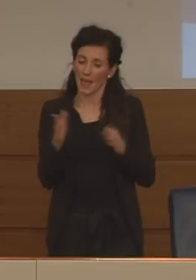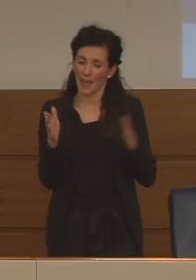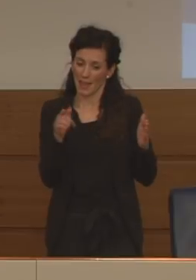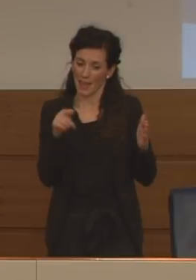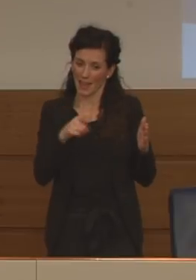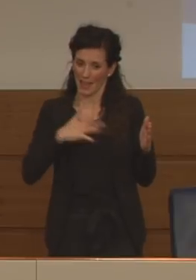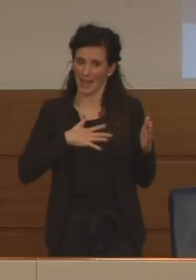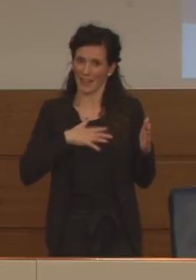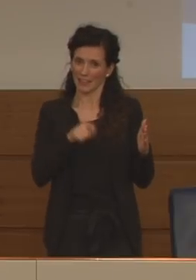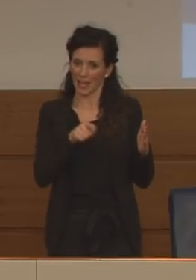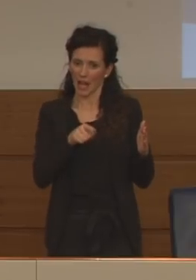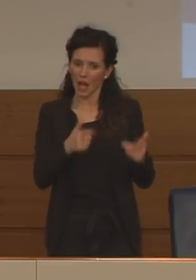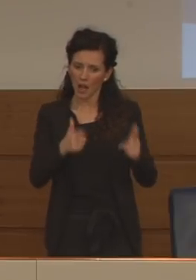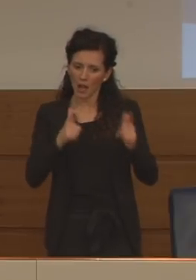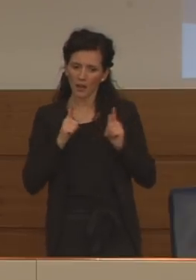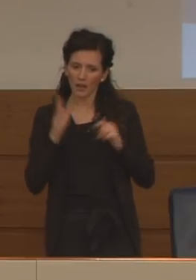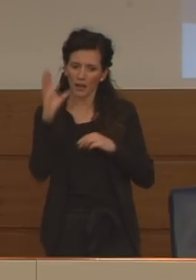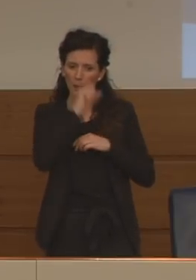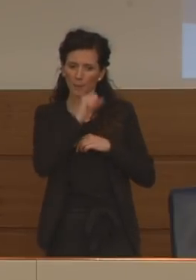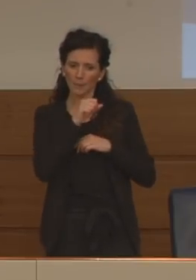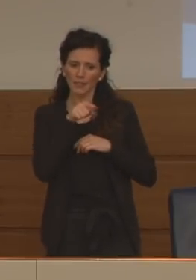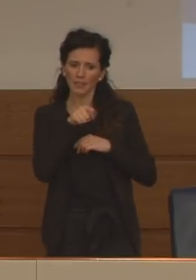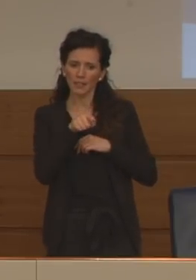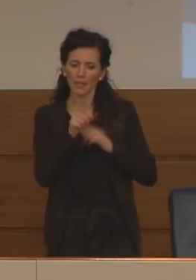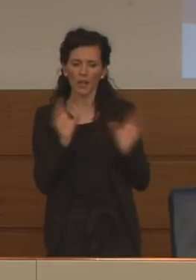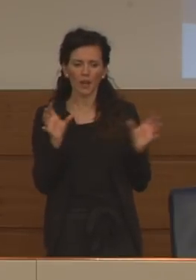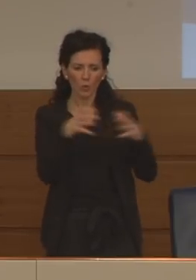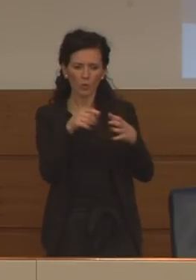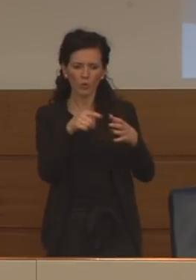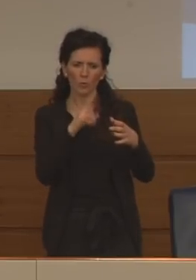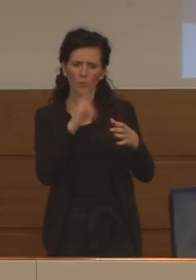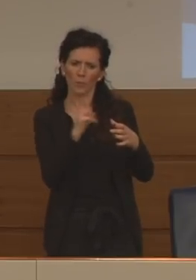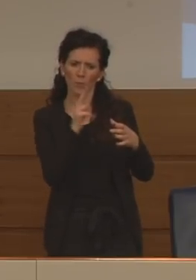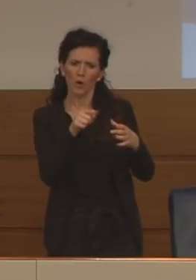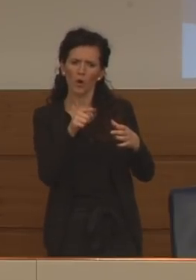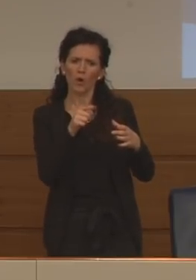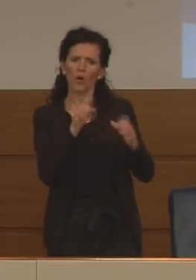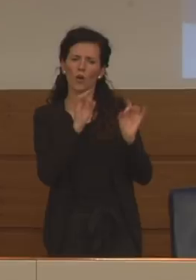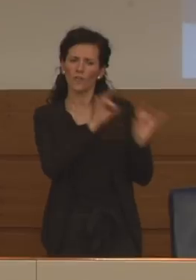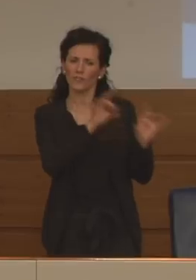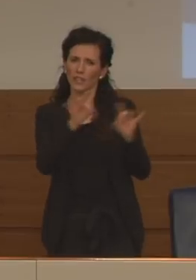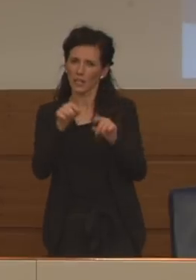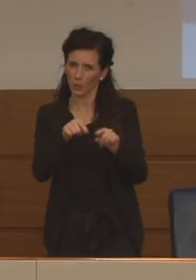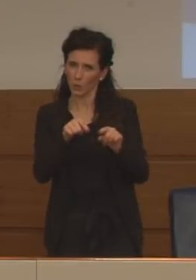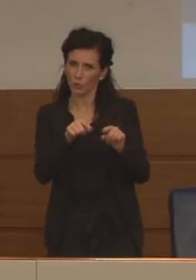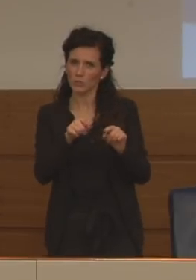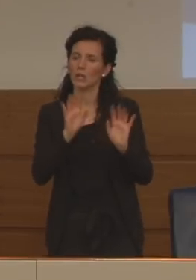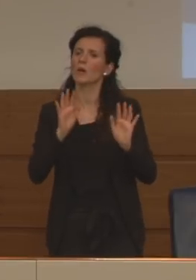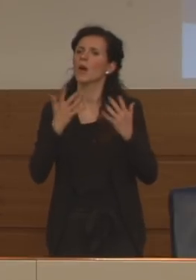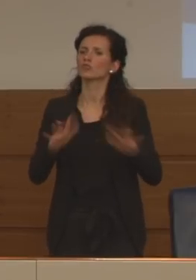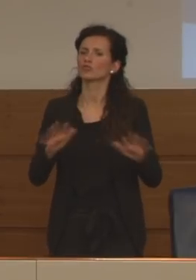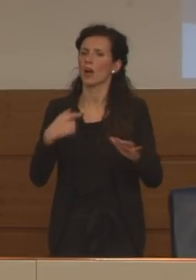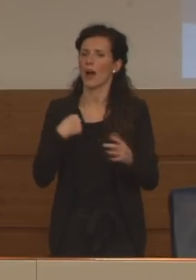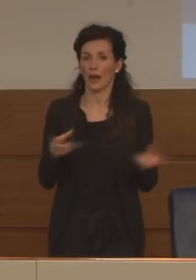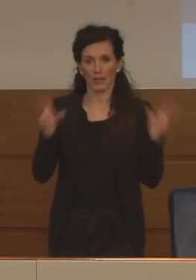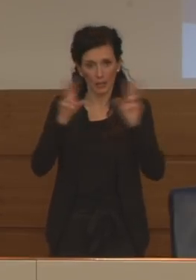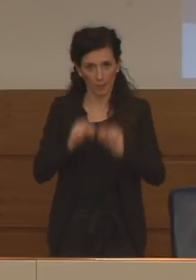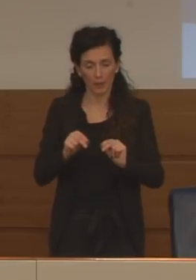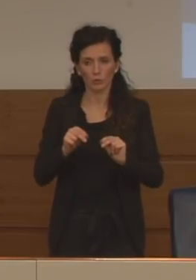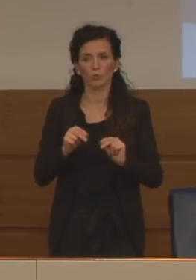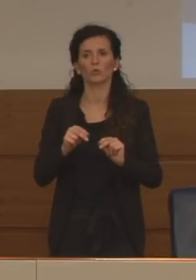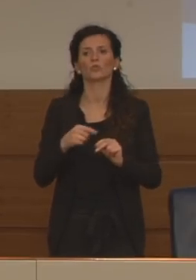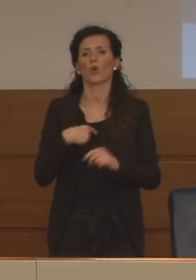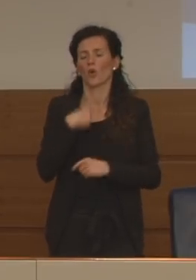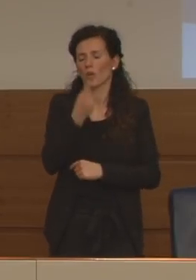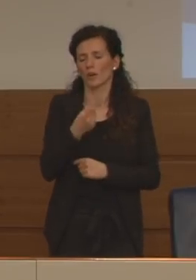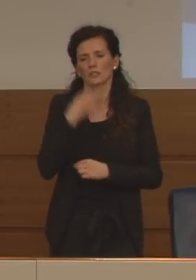di questo virus ed è anche il motivo per cui più volte mi avete sentito ripetere ma tutti noi ripetiamo state a casa